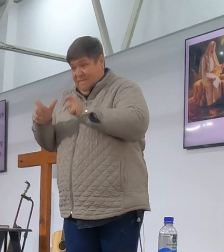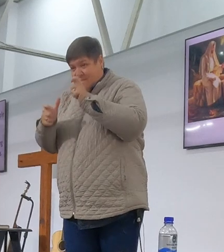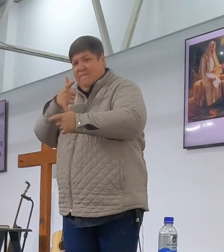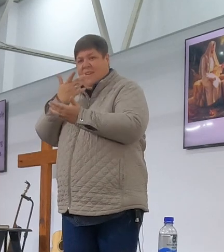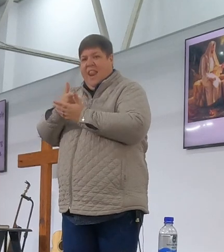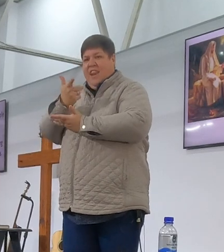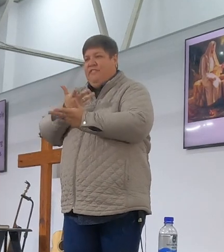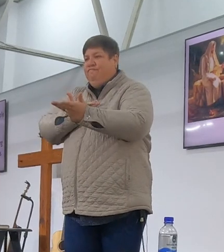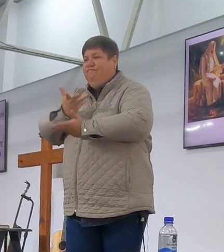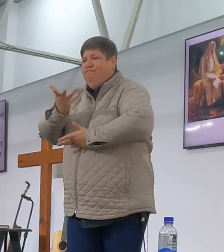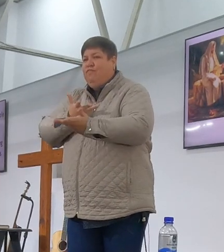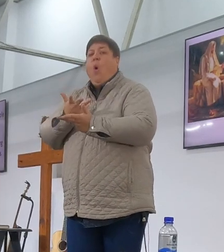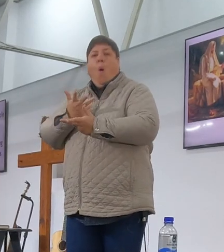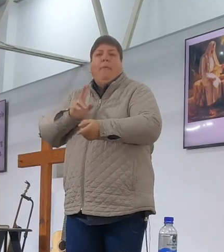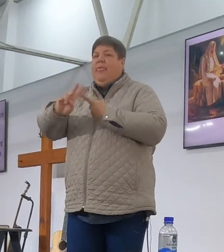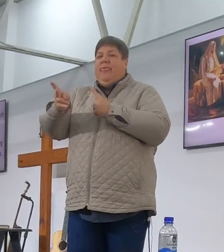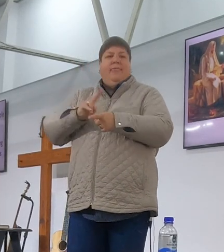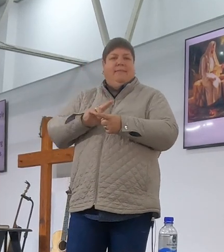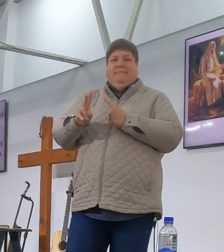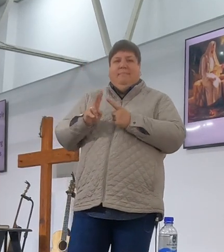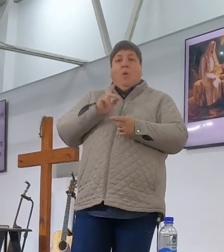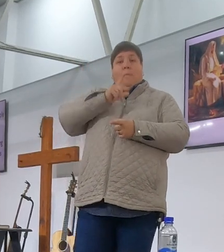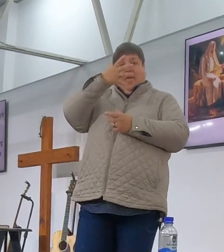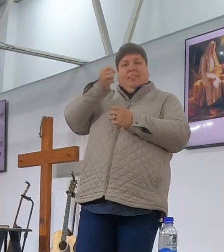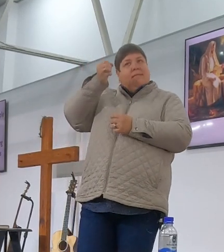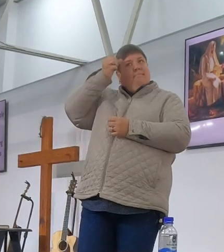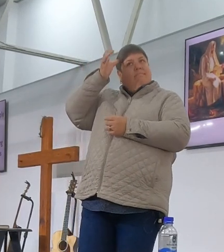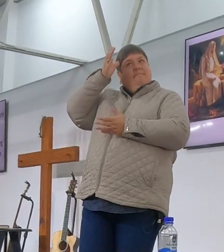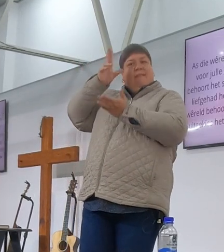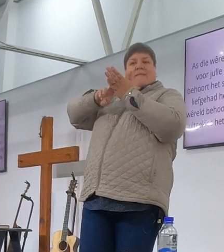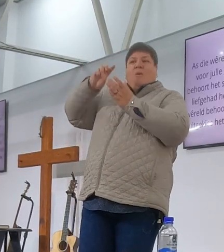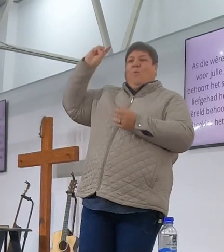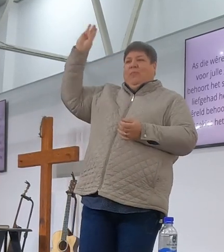kennis van God opstel.